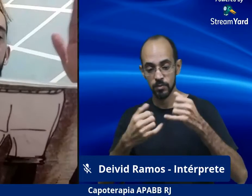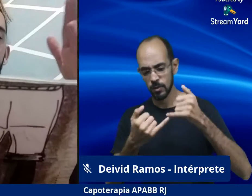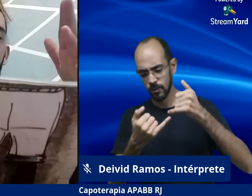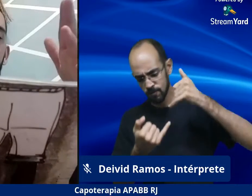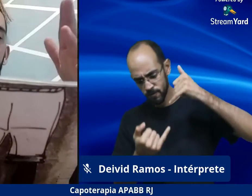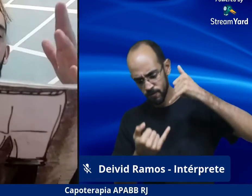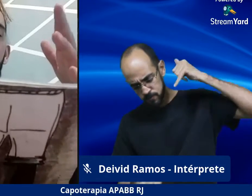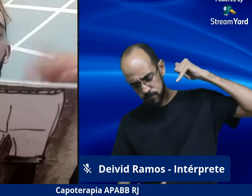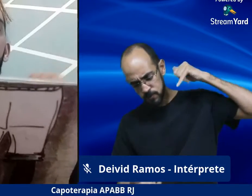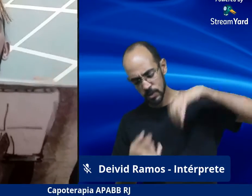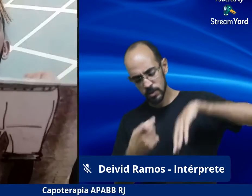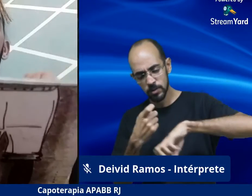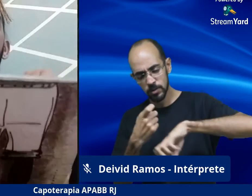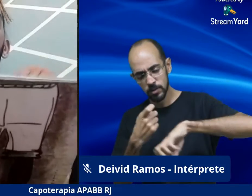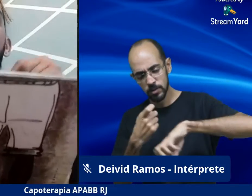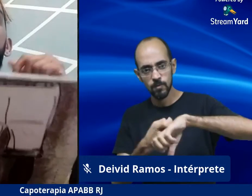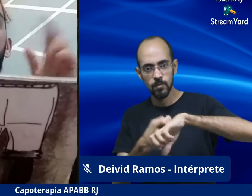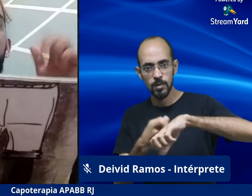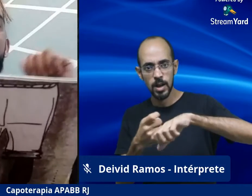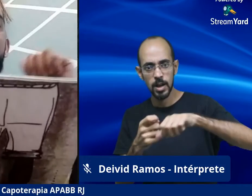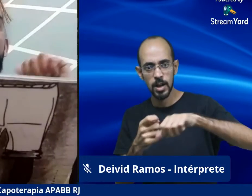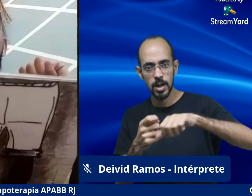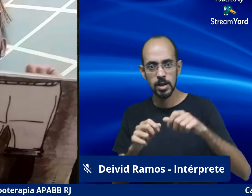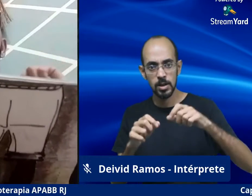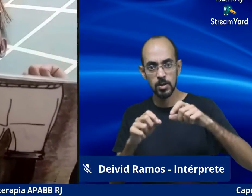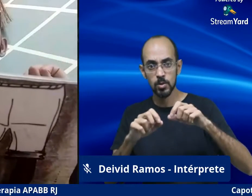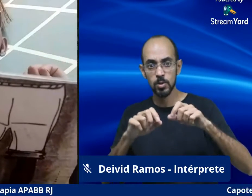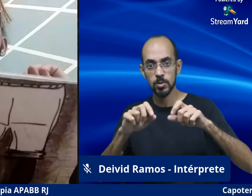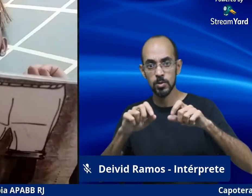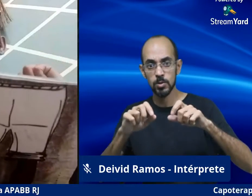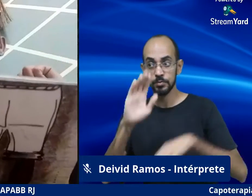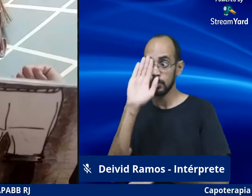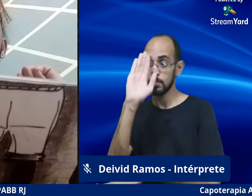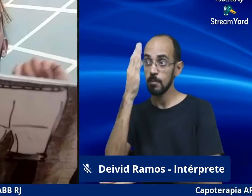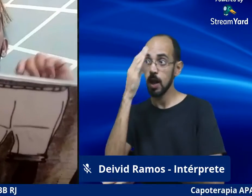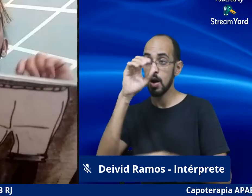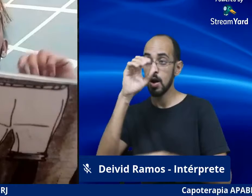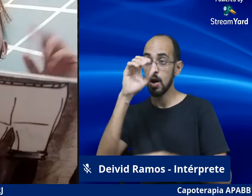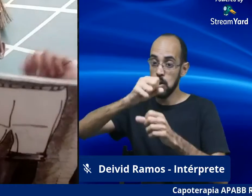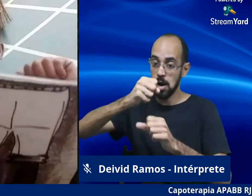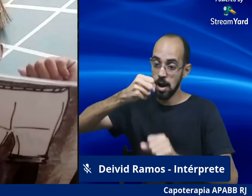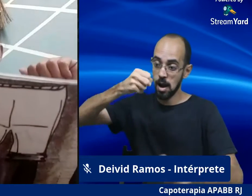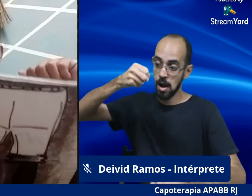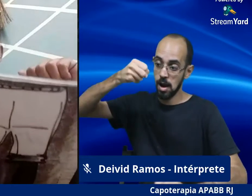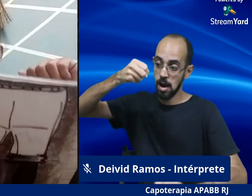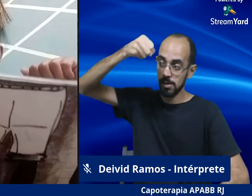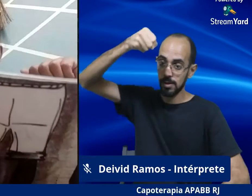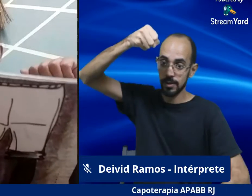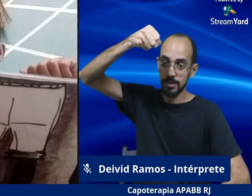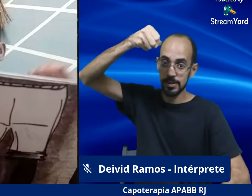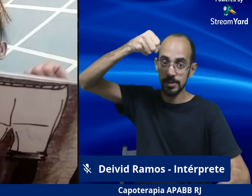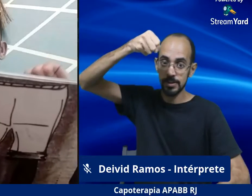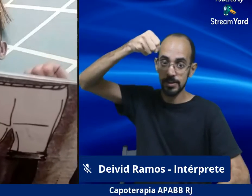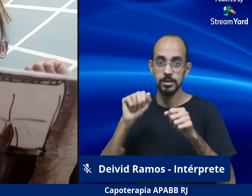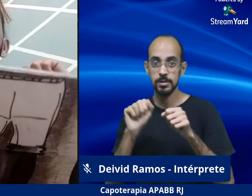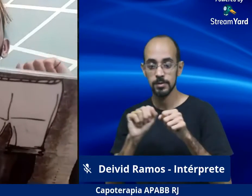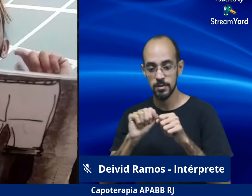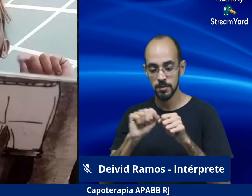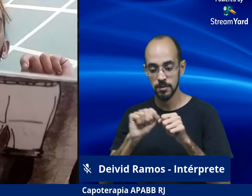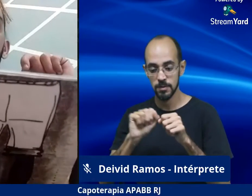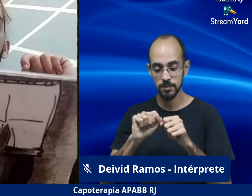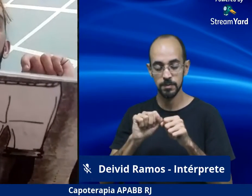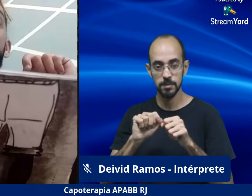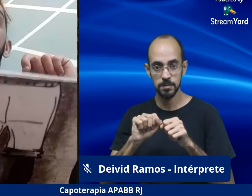baqueta. Berimbau leva ao camará, rege seu corpo ao jogar. A vadiagem